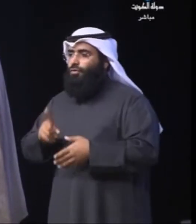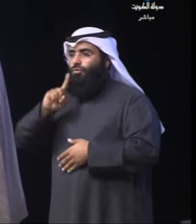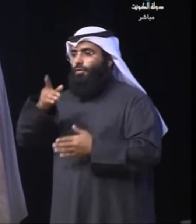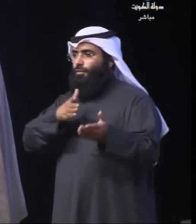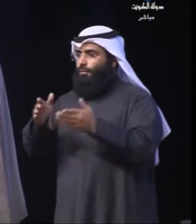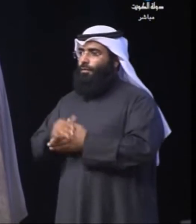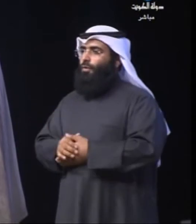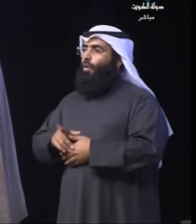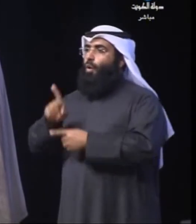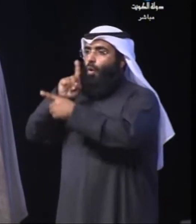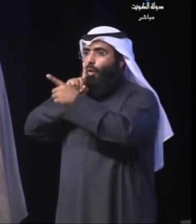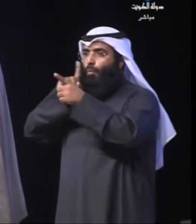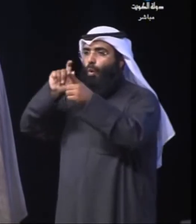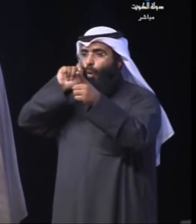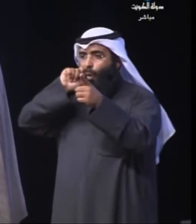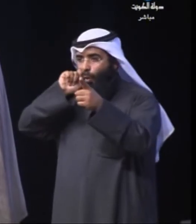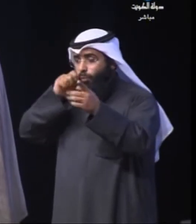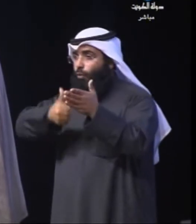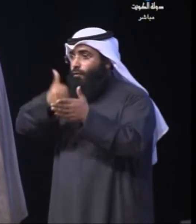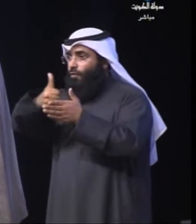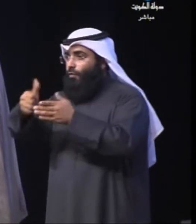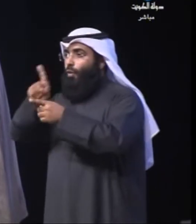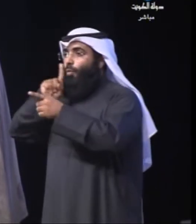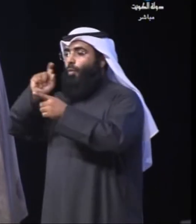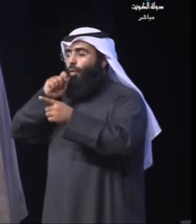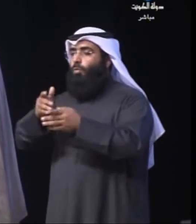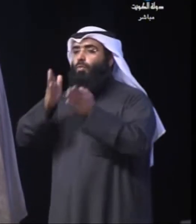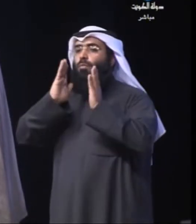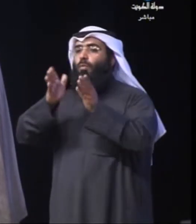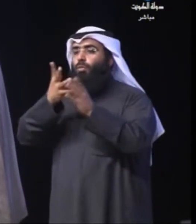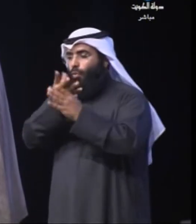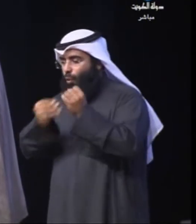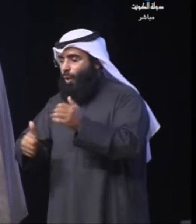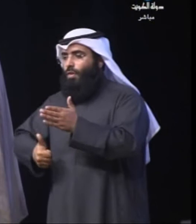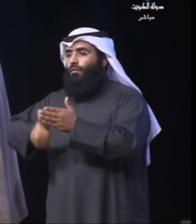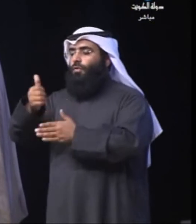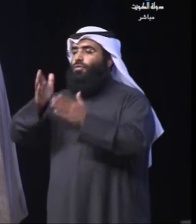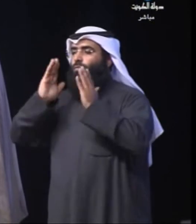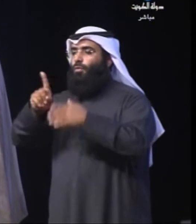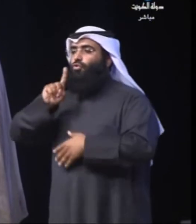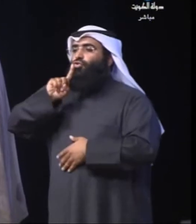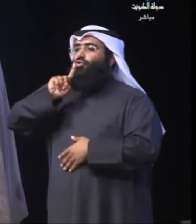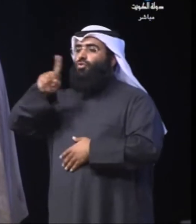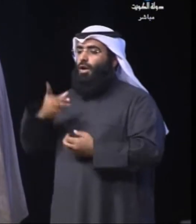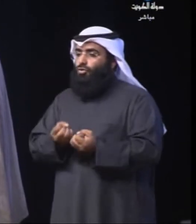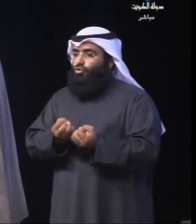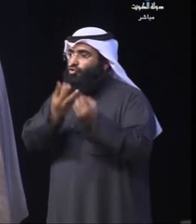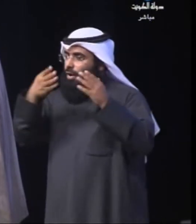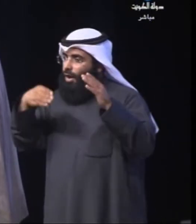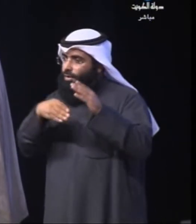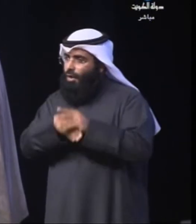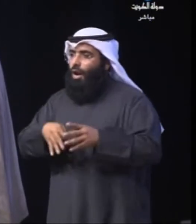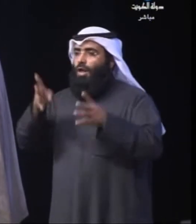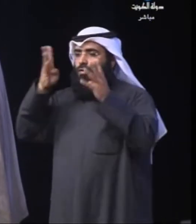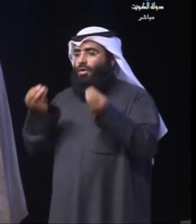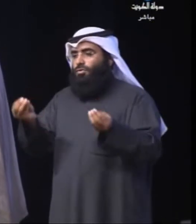أهنئ أولياء أمورهم الذين كانوا هم أحد أهم أسباب النجاح، واستبشروا بتاج الوقار الذي سيقلدونه في الآخرة كما